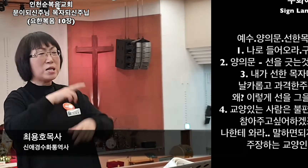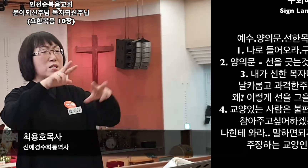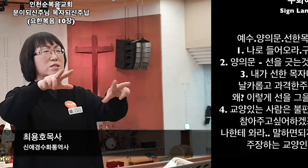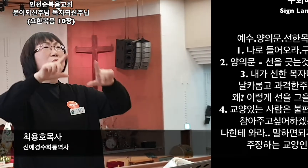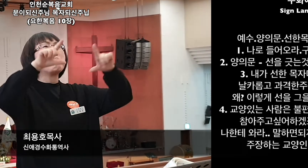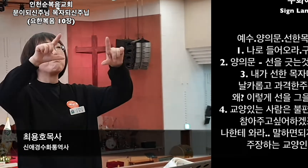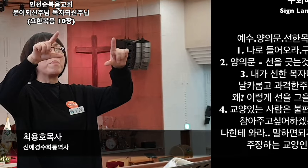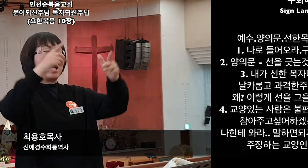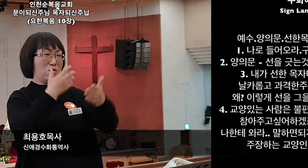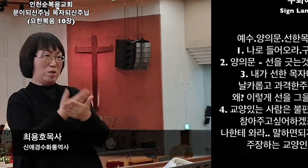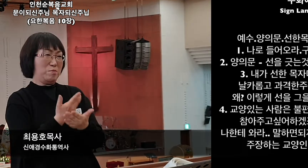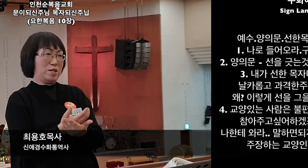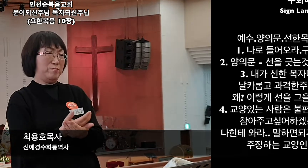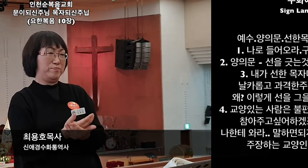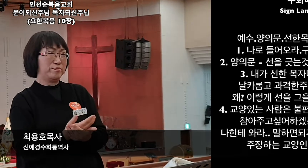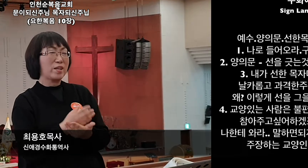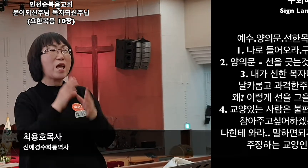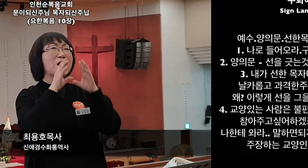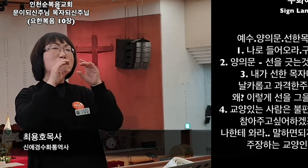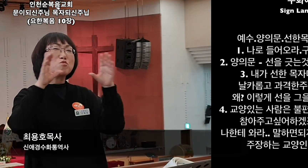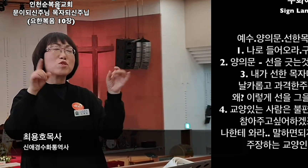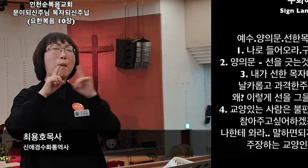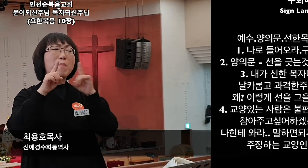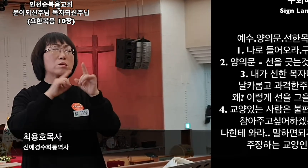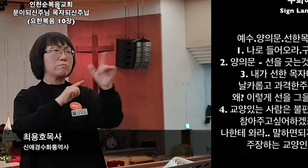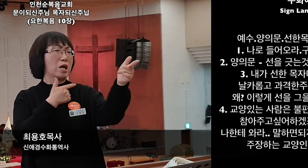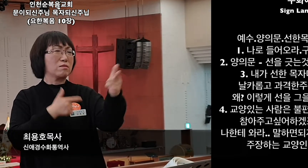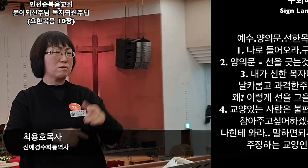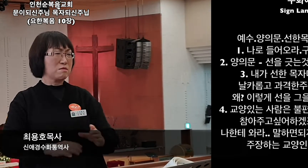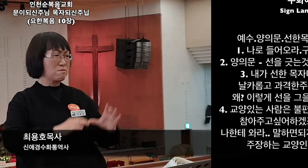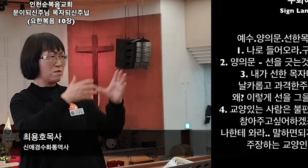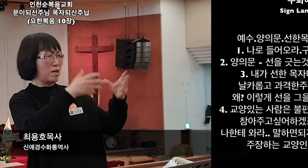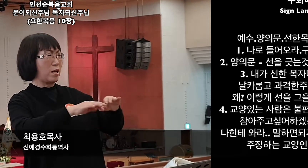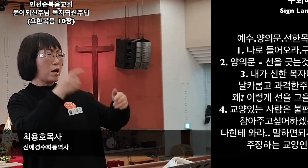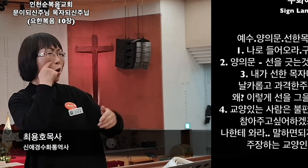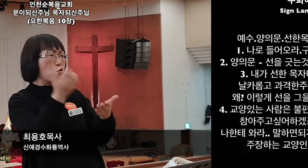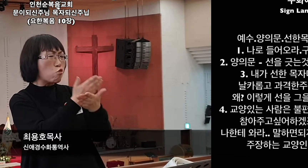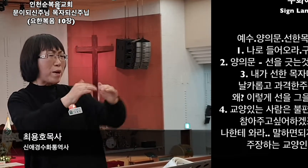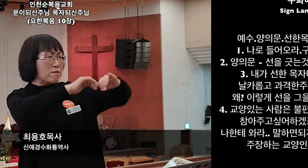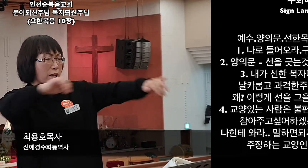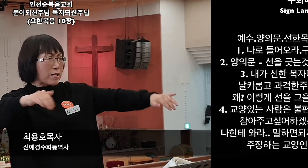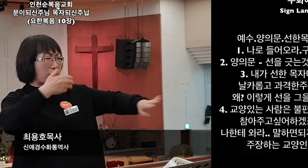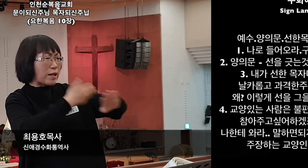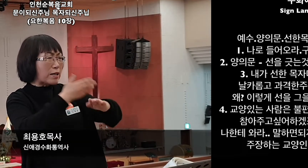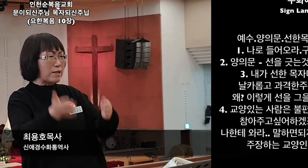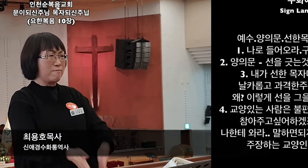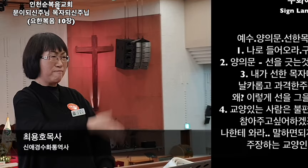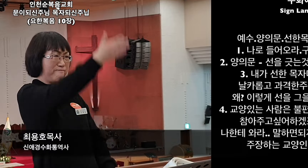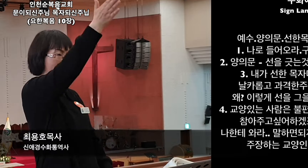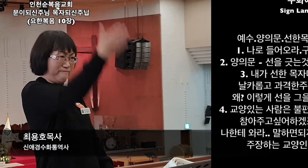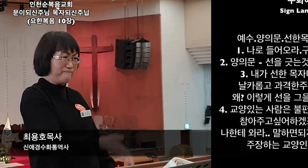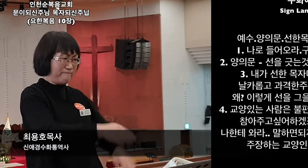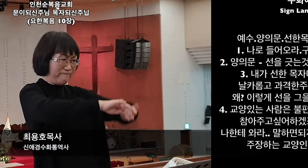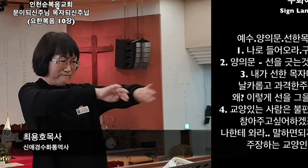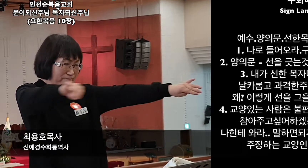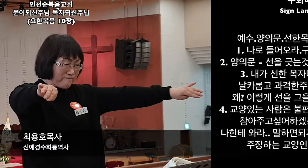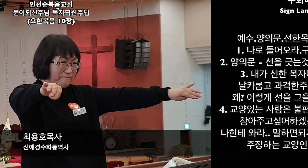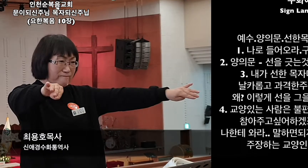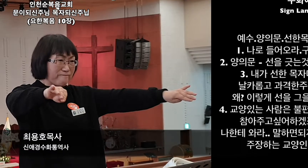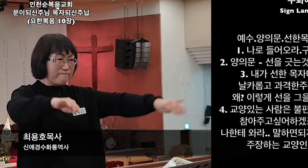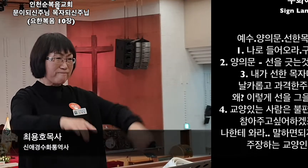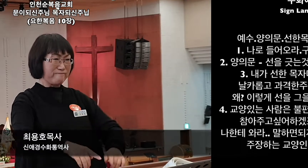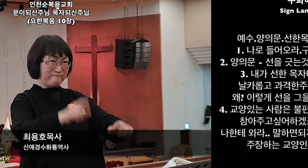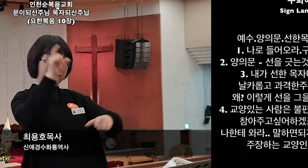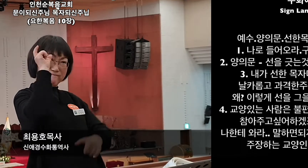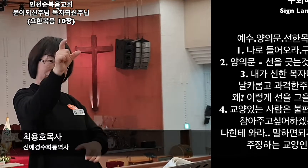지금 여기 하시는 말씀은 부드러운 말씀이 아니라 세상과 구별되는 다른 길, 선을 명확하게 긋는